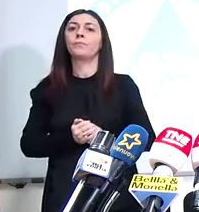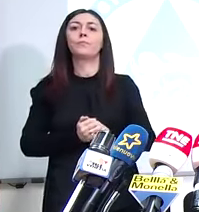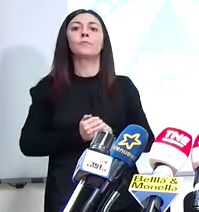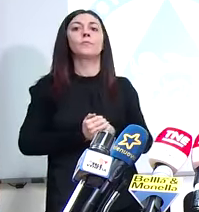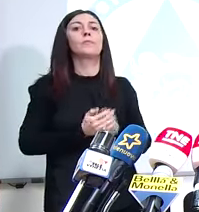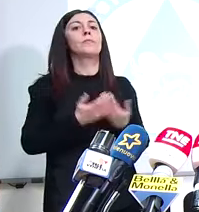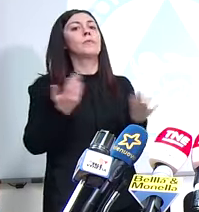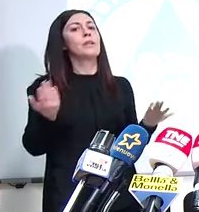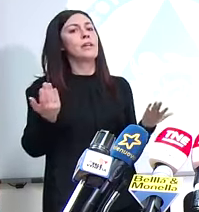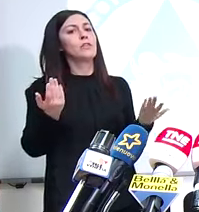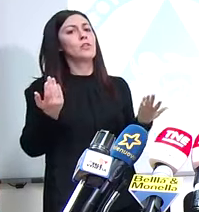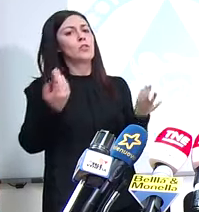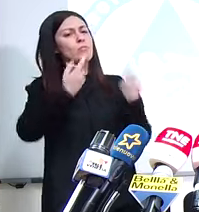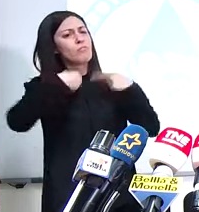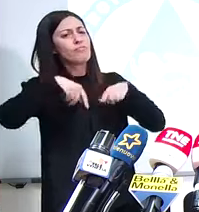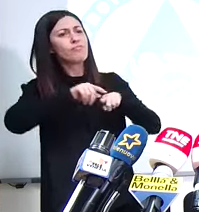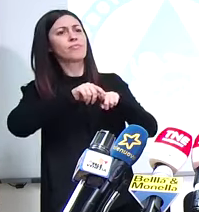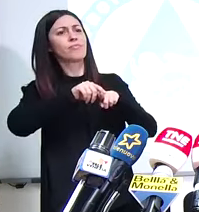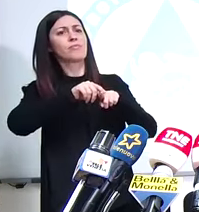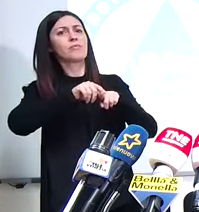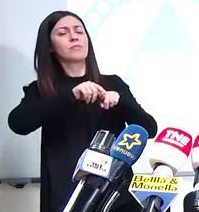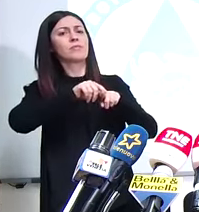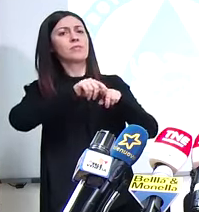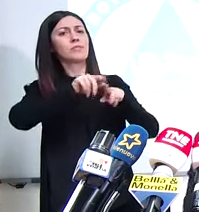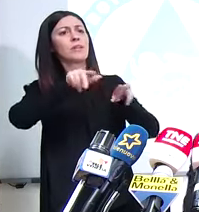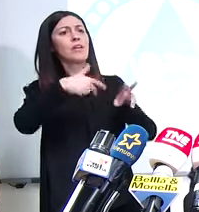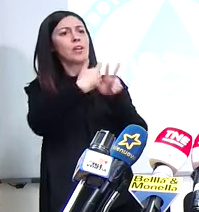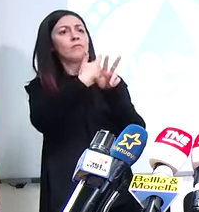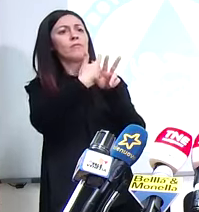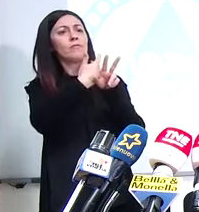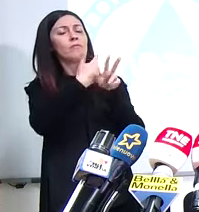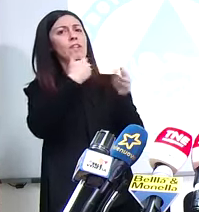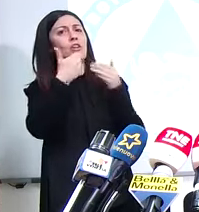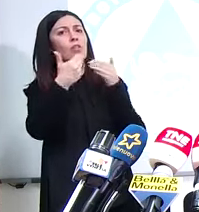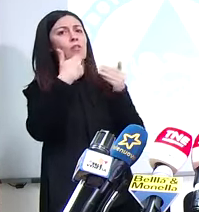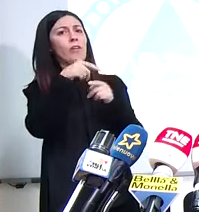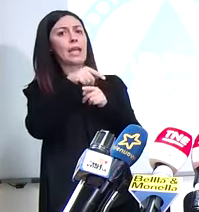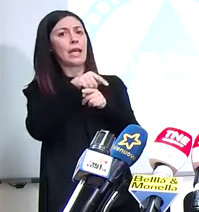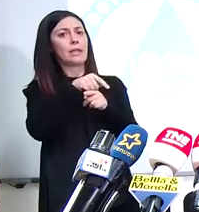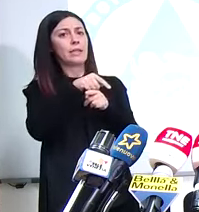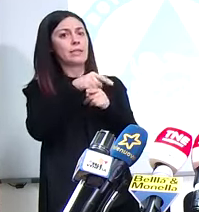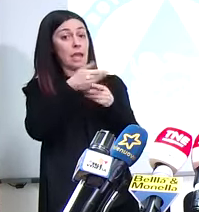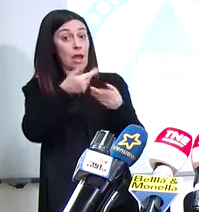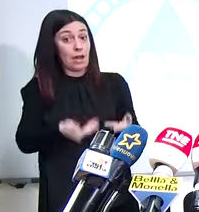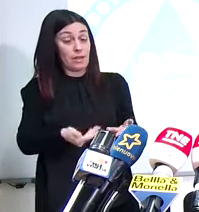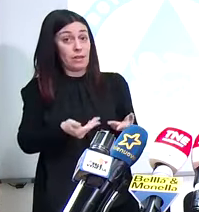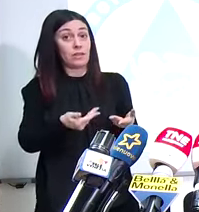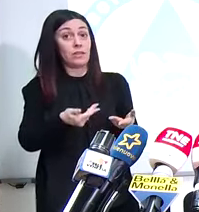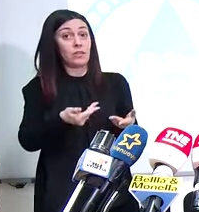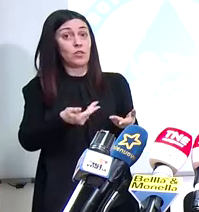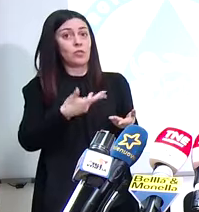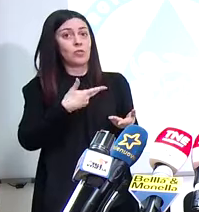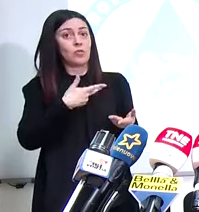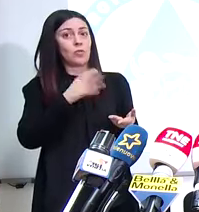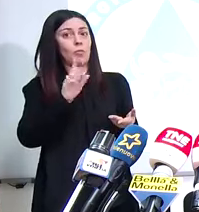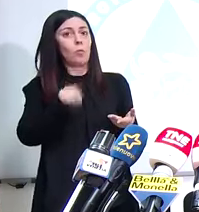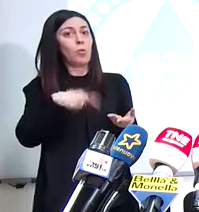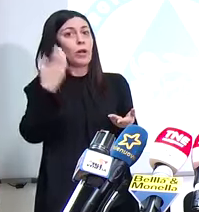corso sono videoconferenze anche con il governo che ancora attualmente